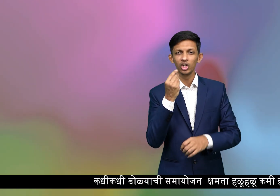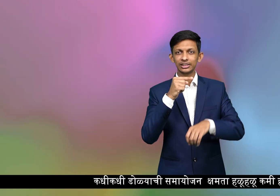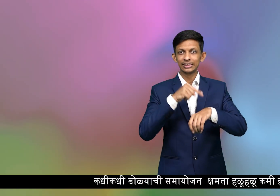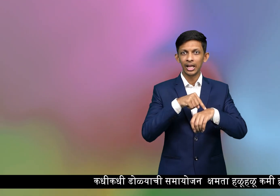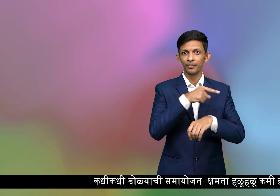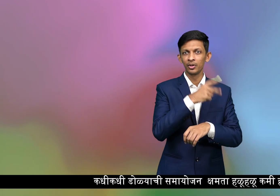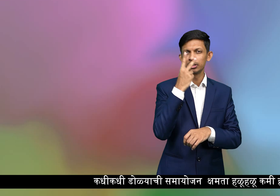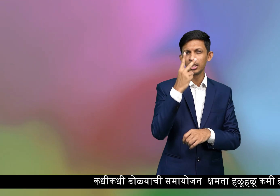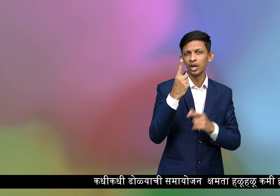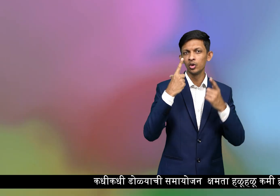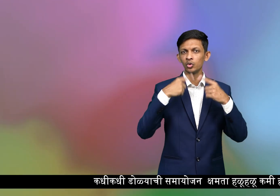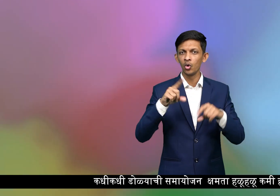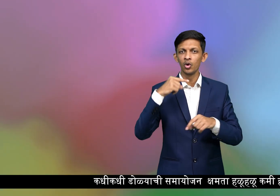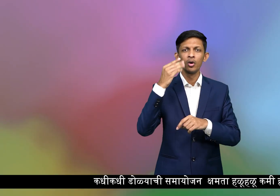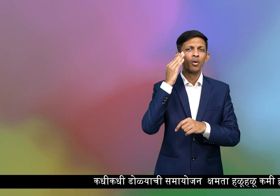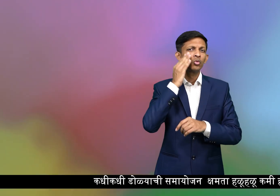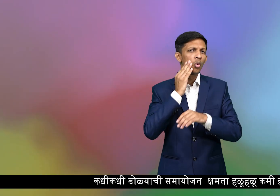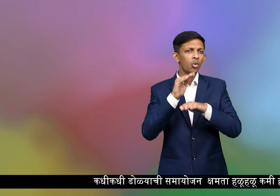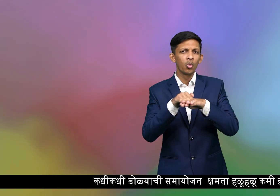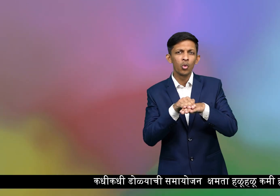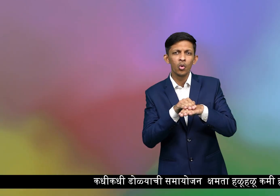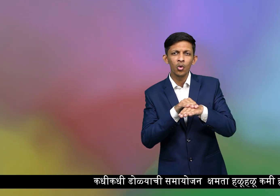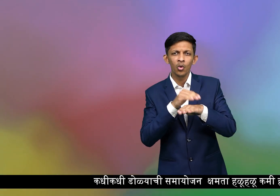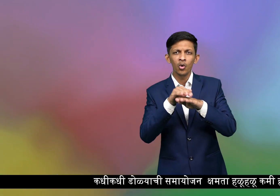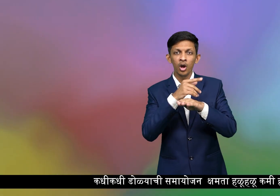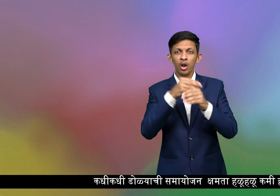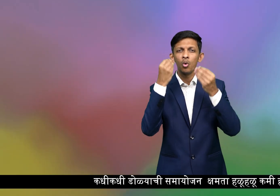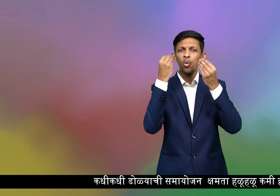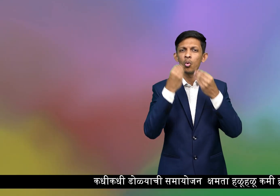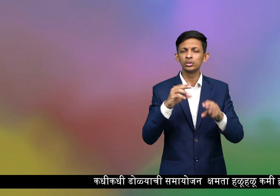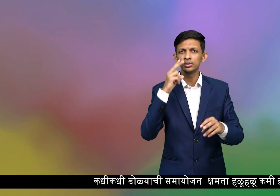कधी कधी डोळ्याची समायोजन क्षमता हळूहळू कमी होते.